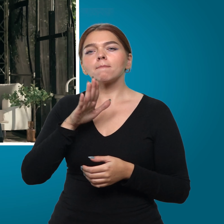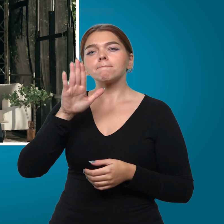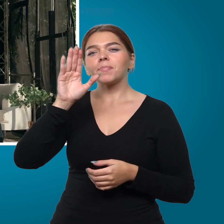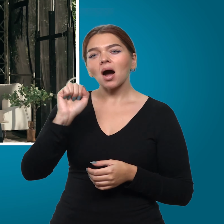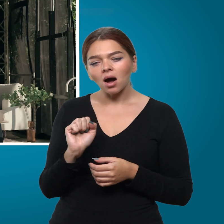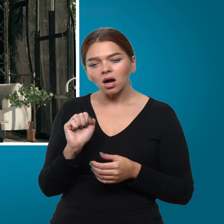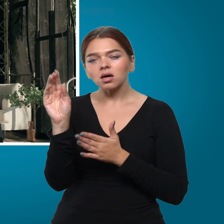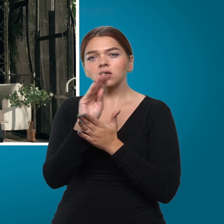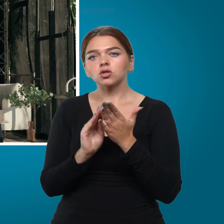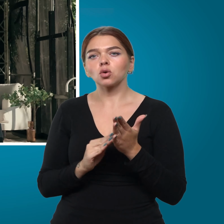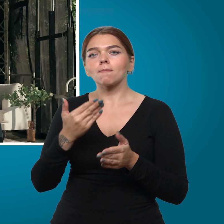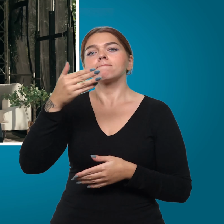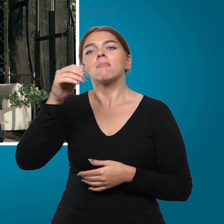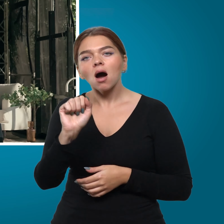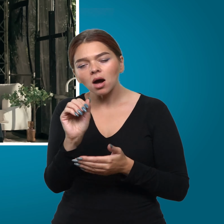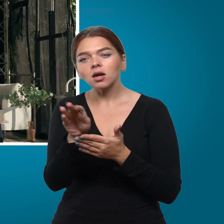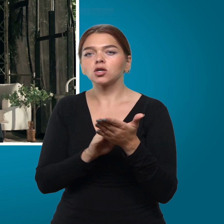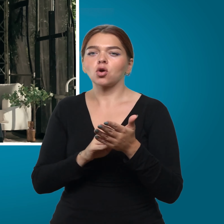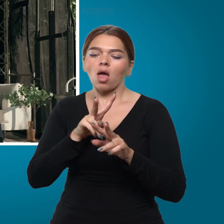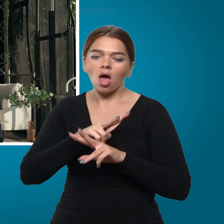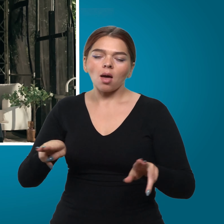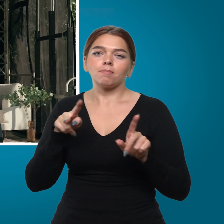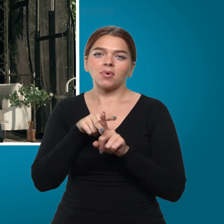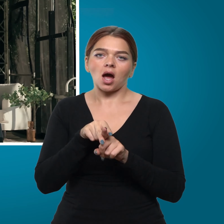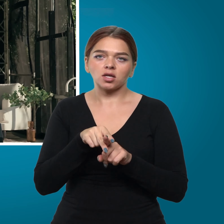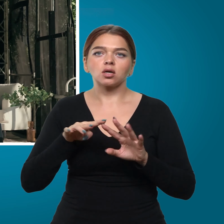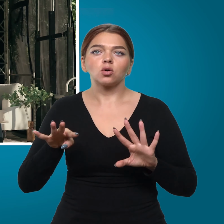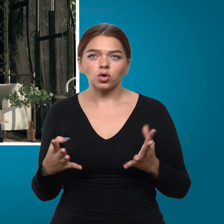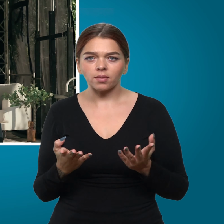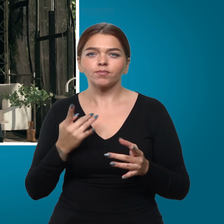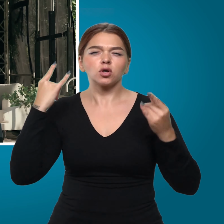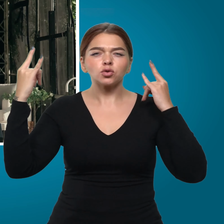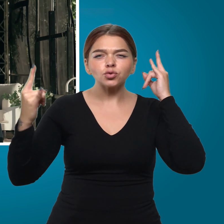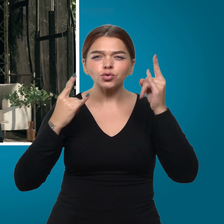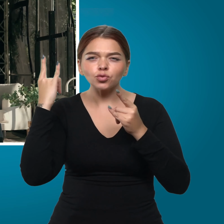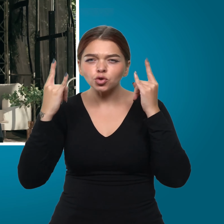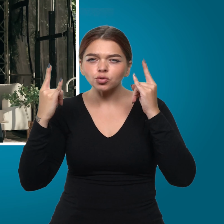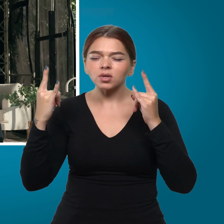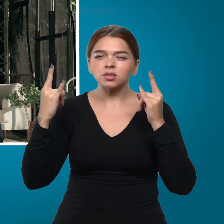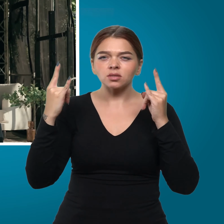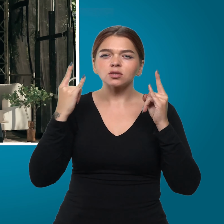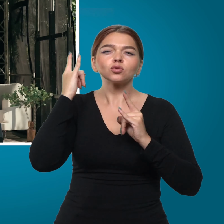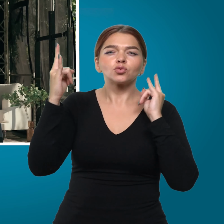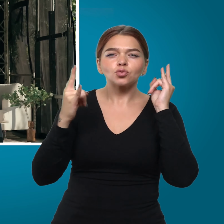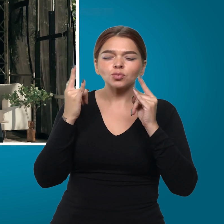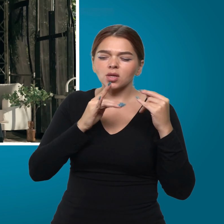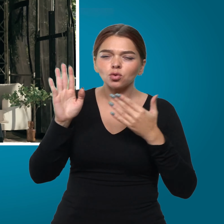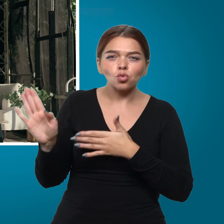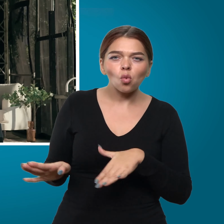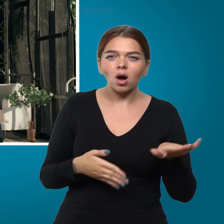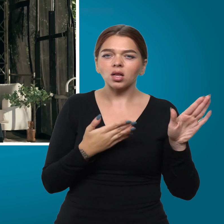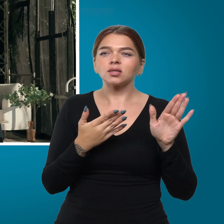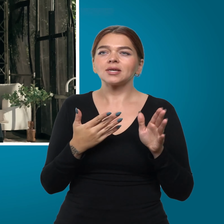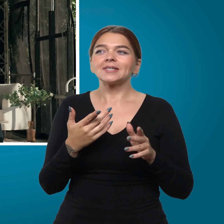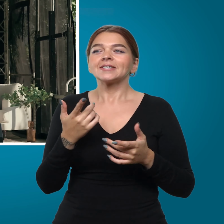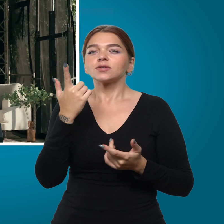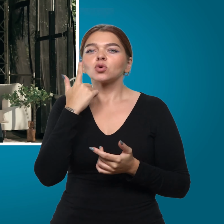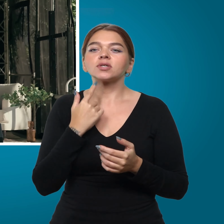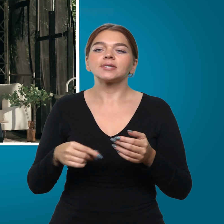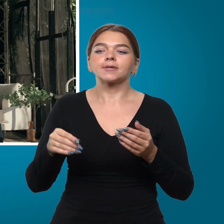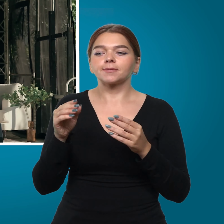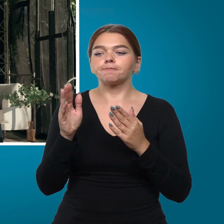ne? Tikrai yra. Ir dar vienas dalykas, ką aš irgi dariau nuo studijų laikų, jau kai reikėjo bakalaurinį rašyti, paskui magistrinį rašyti, ar šitą